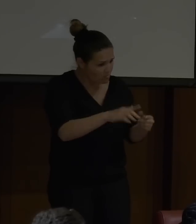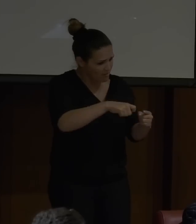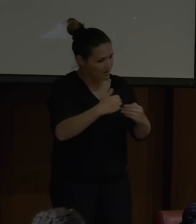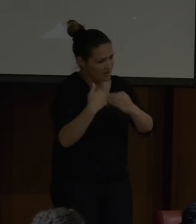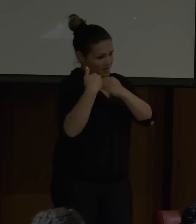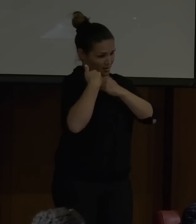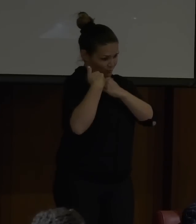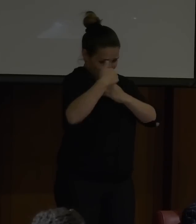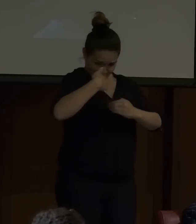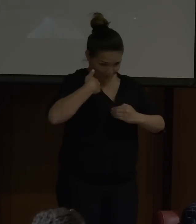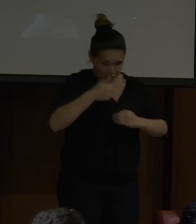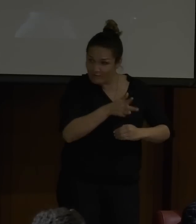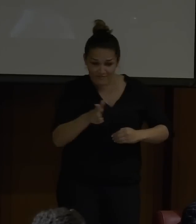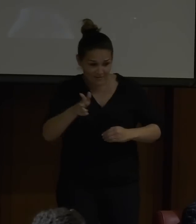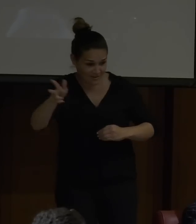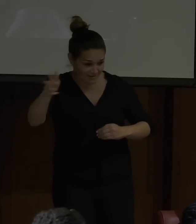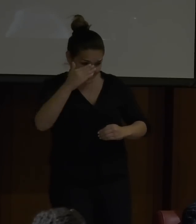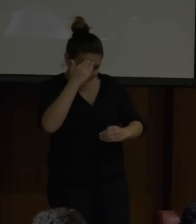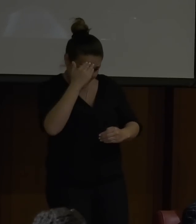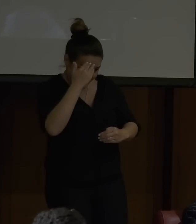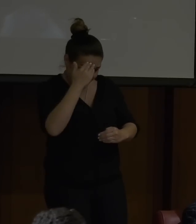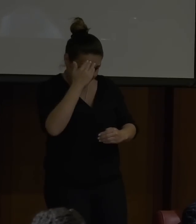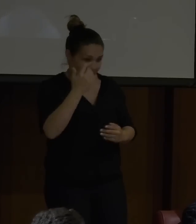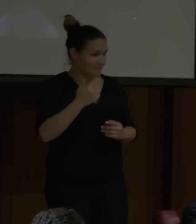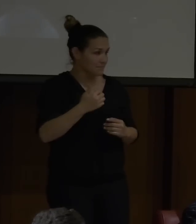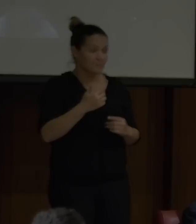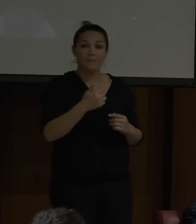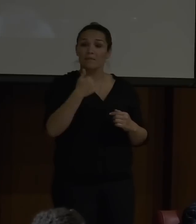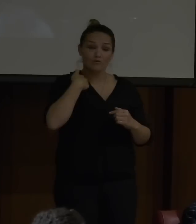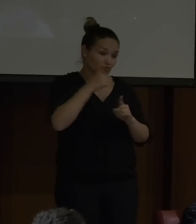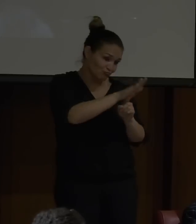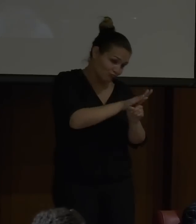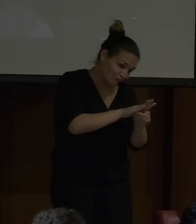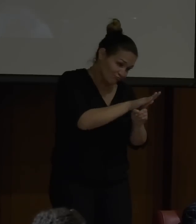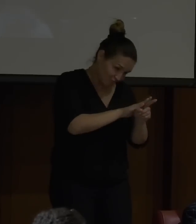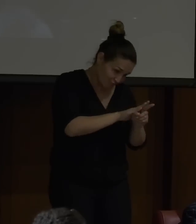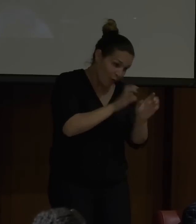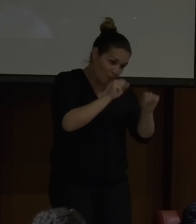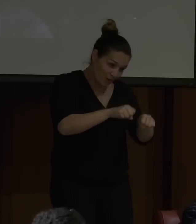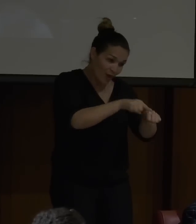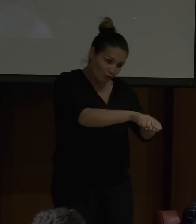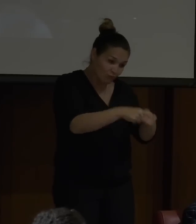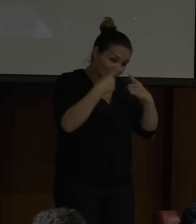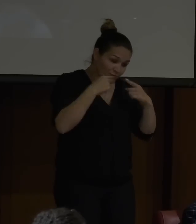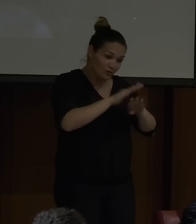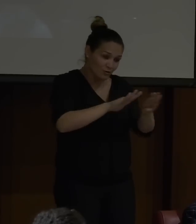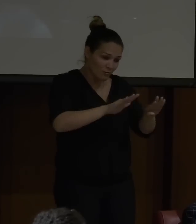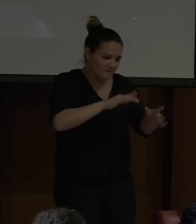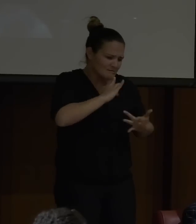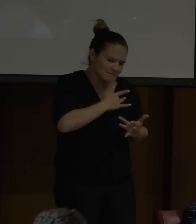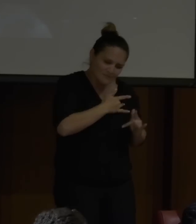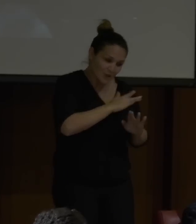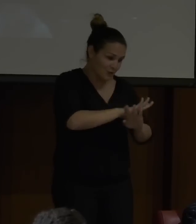soy la viajerita. La viajerita soy, la gran consoladora, que salgo a consolar los